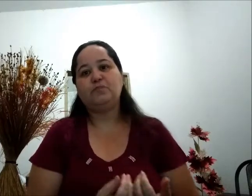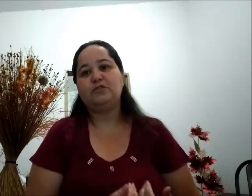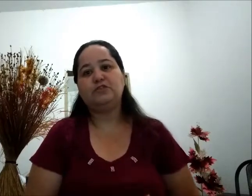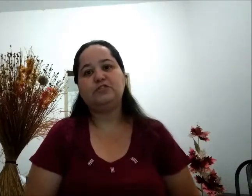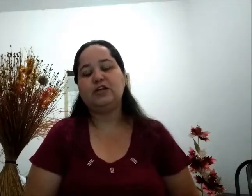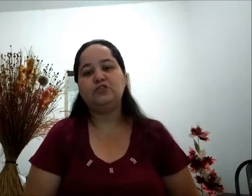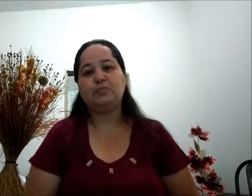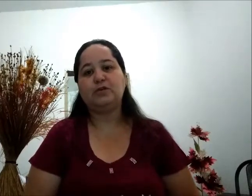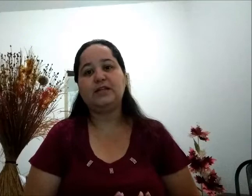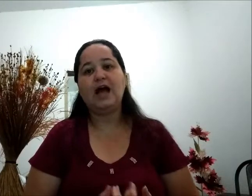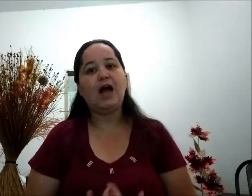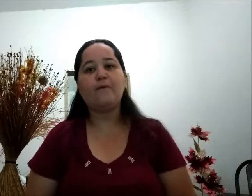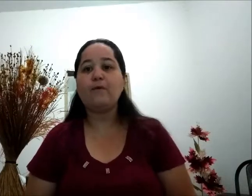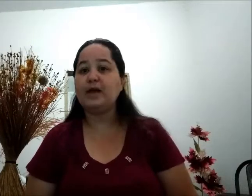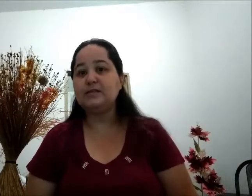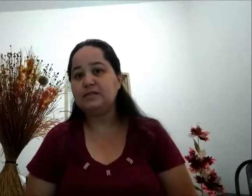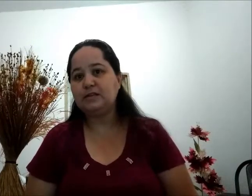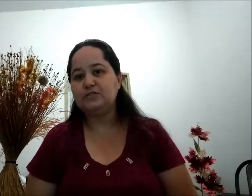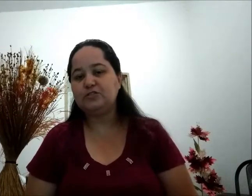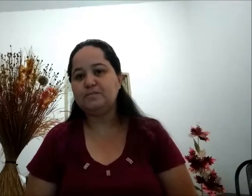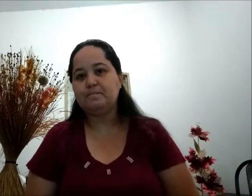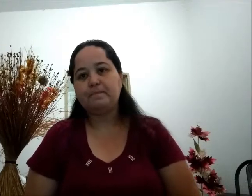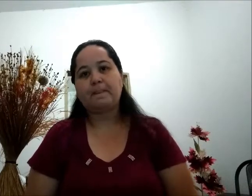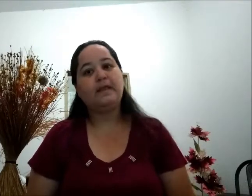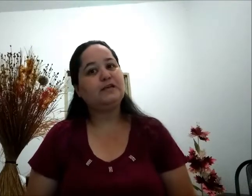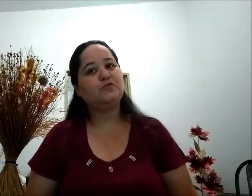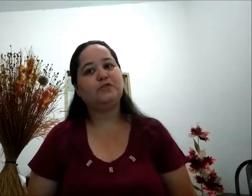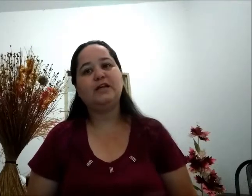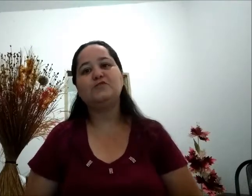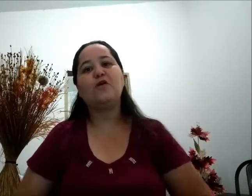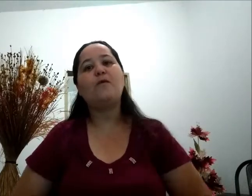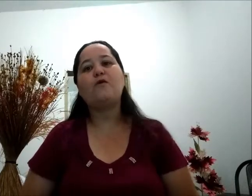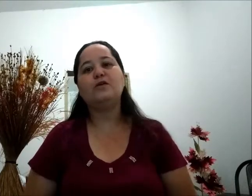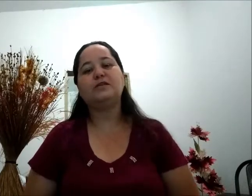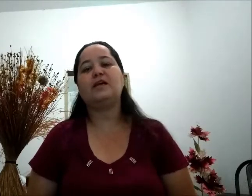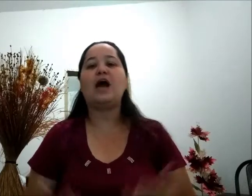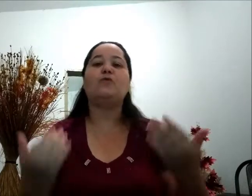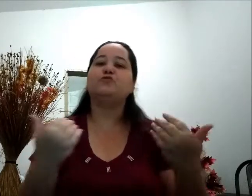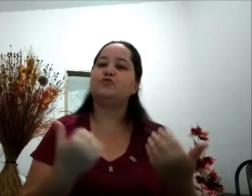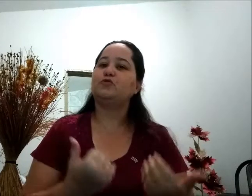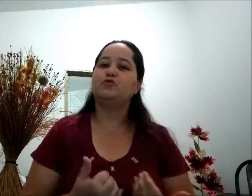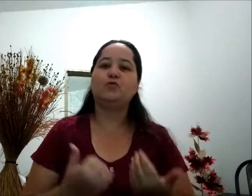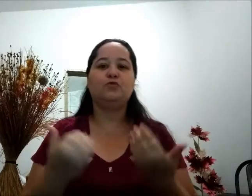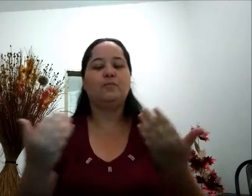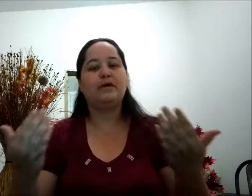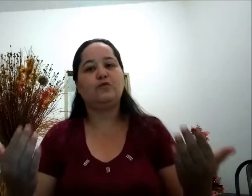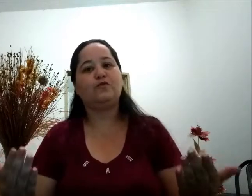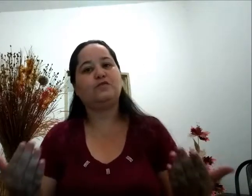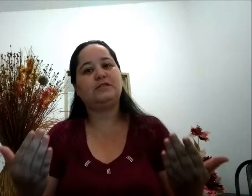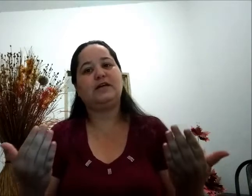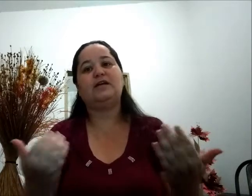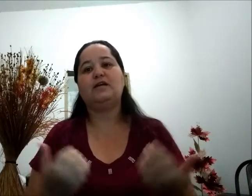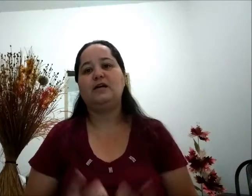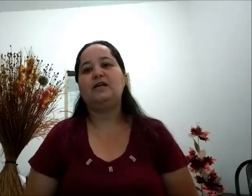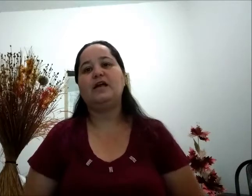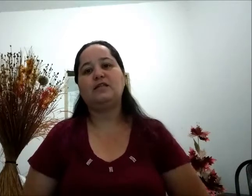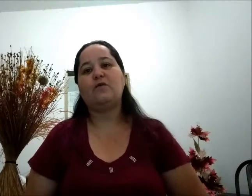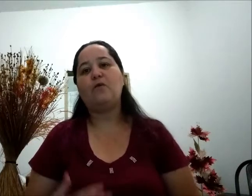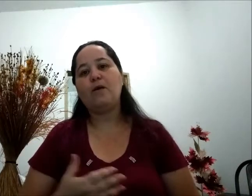pode deixar de portar a qualquer instante. E a surdez não é uma coisa que, ah, hoje eu sou surdo, amanhã eu não vou ser, né? Então, é uma